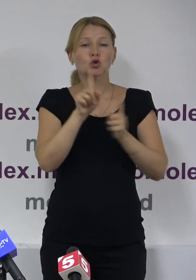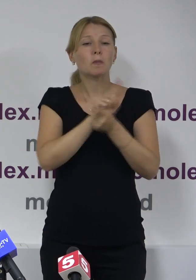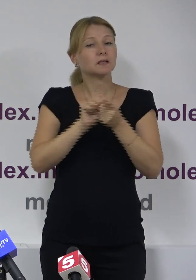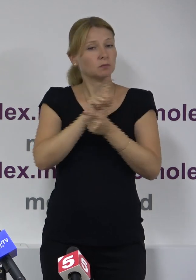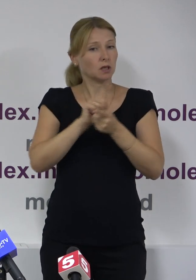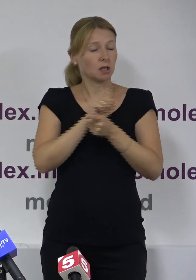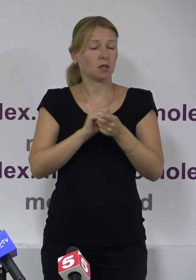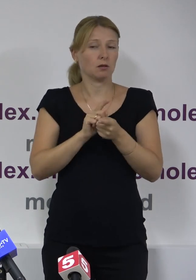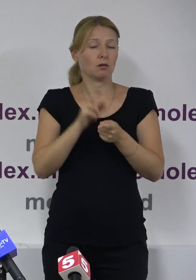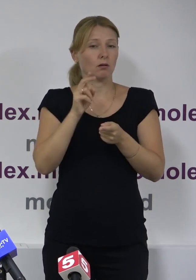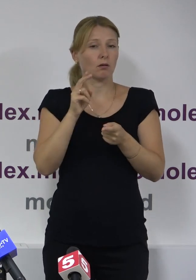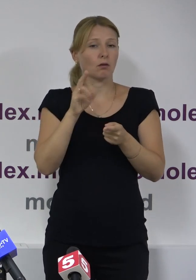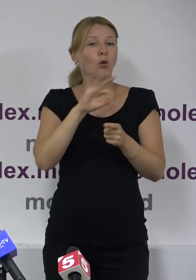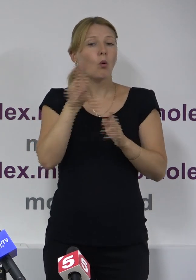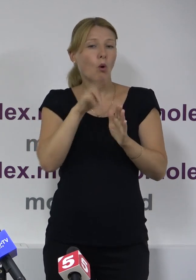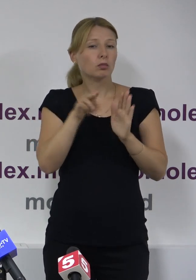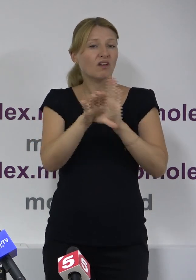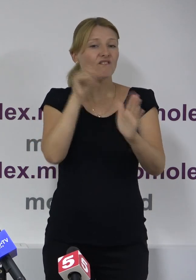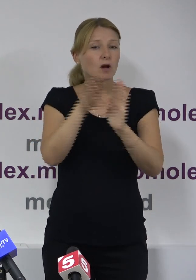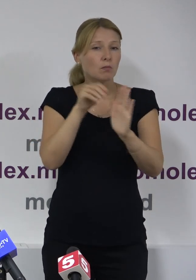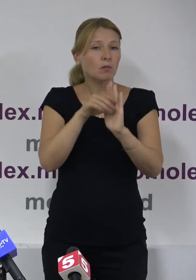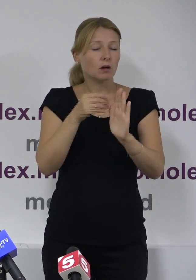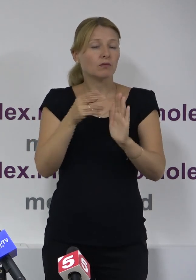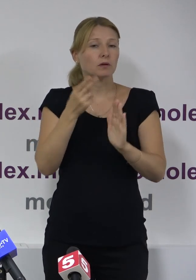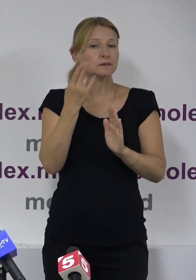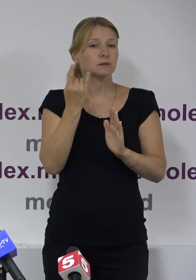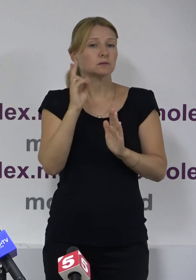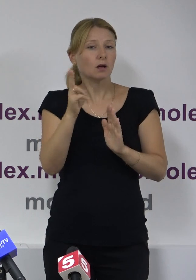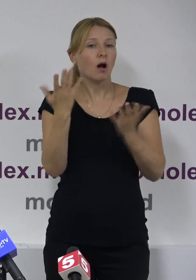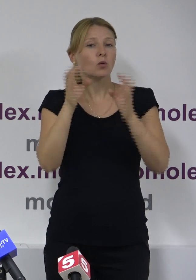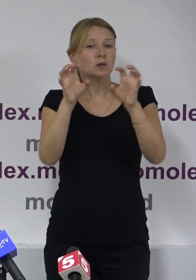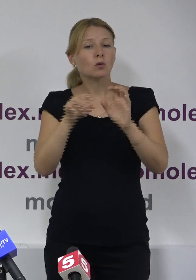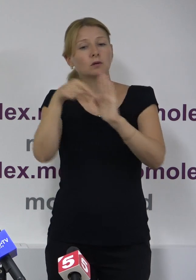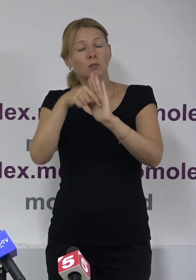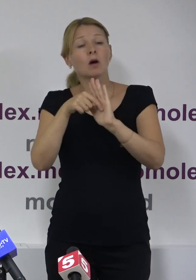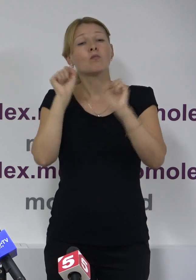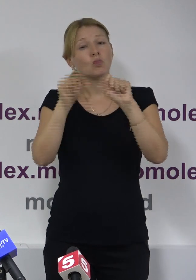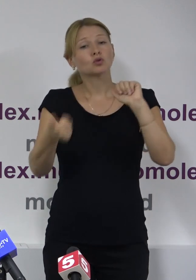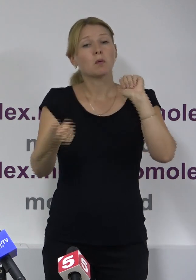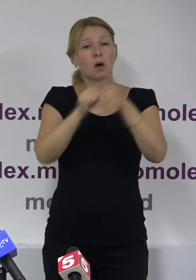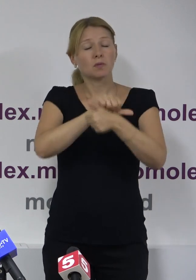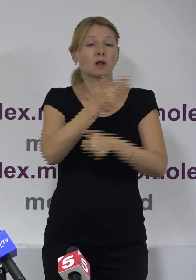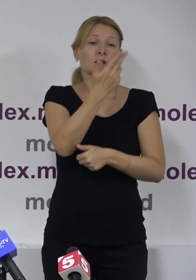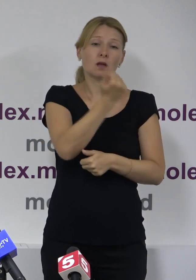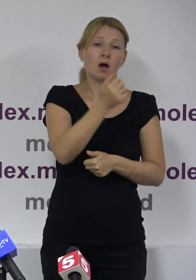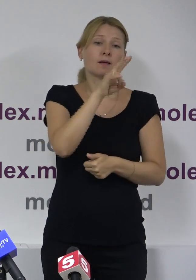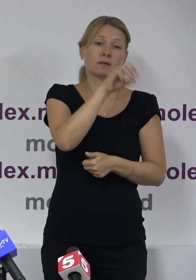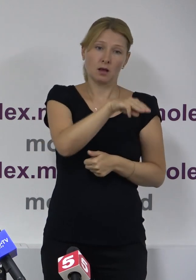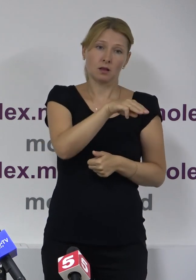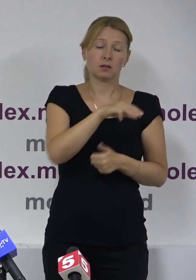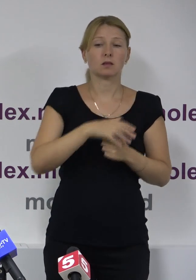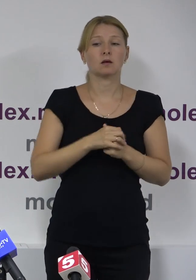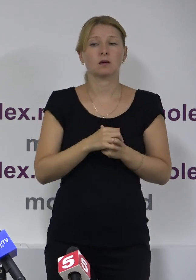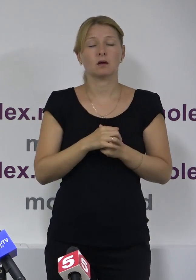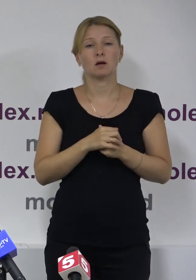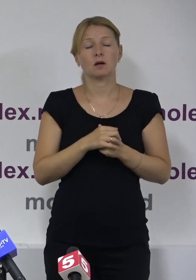electoral, am atras atenția că este mai bine să se rămână la opțiunile da și nu, în special în contextul referendumului